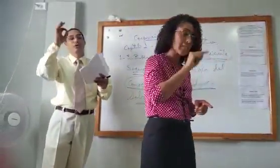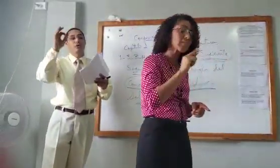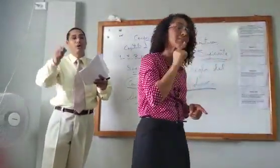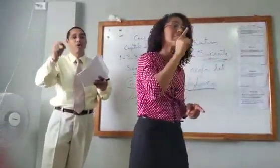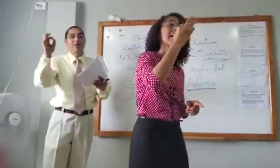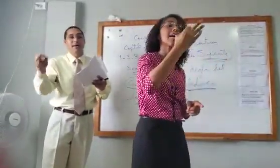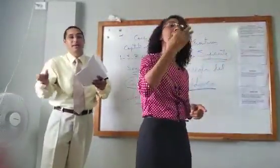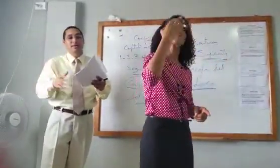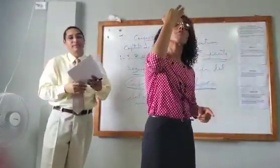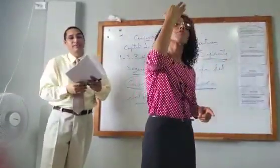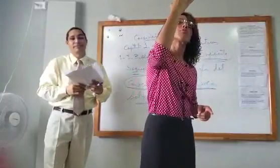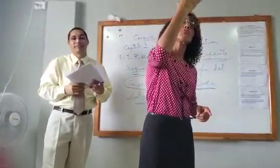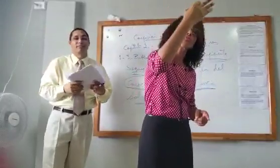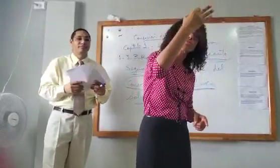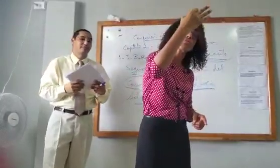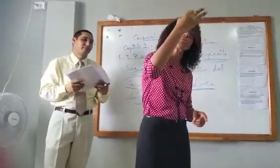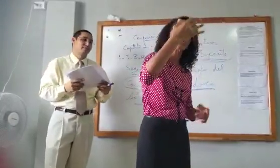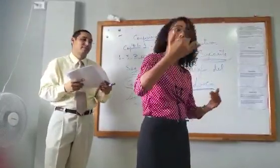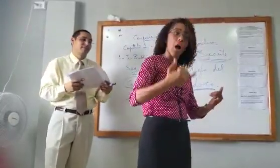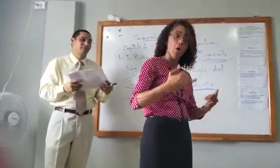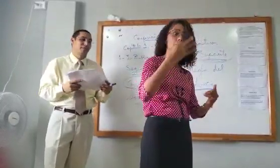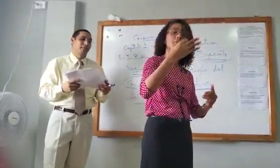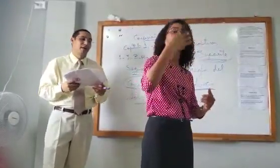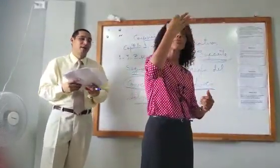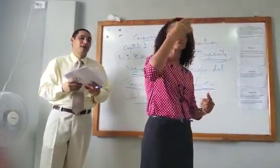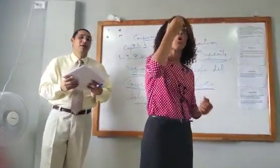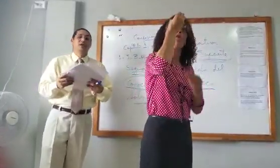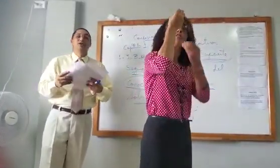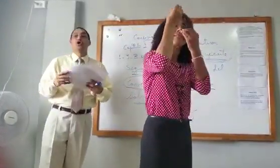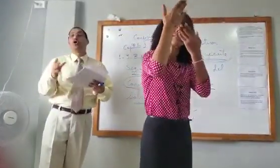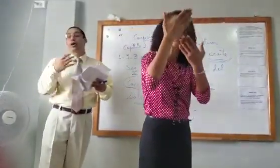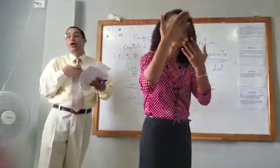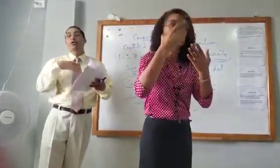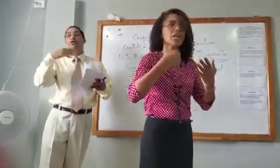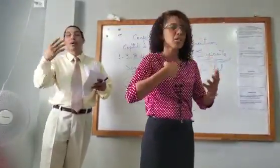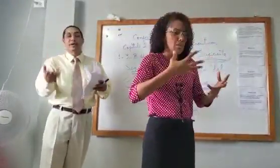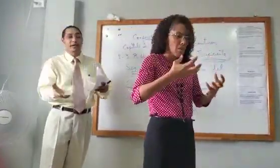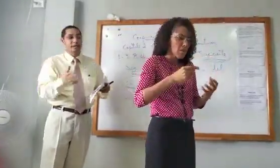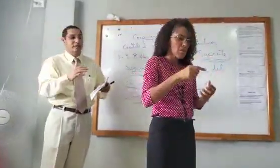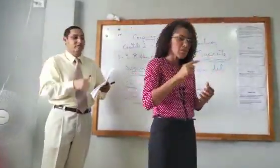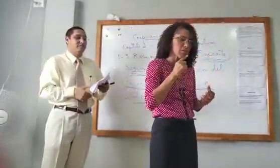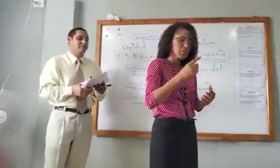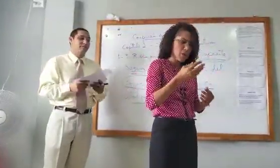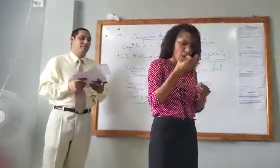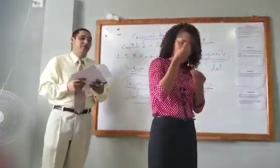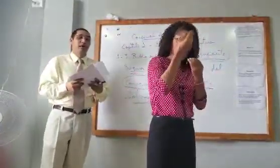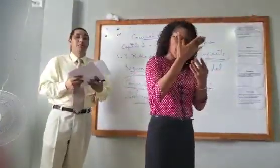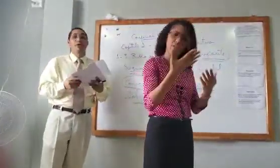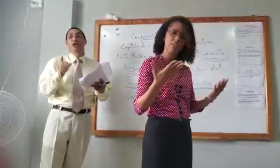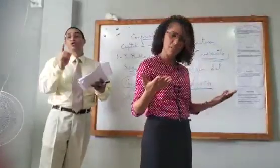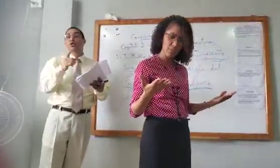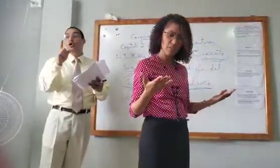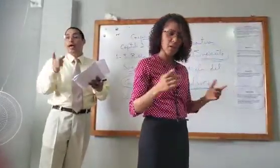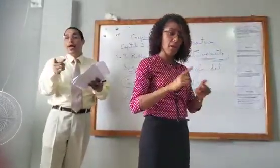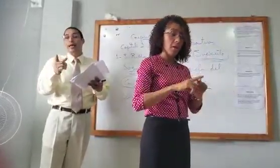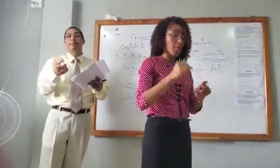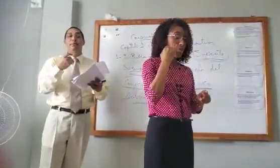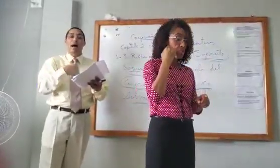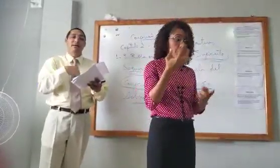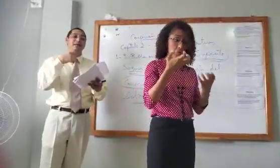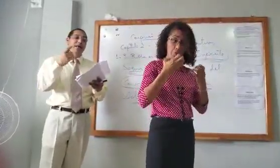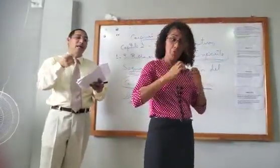niño obediente, yo quiero que tú seas obediente, pero si tú no